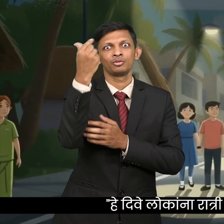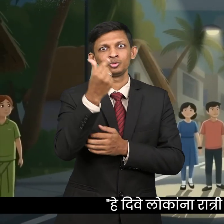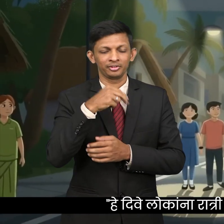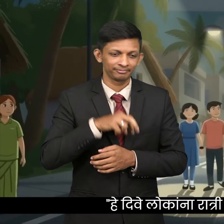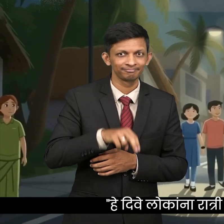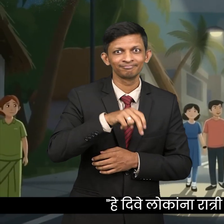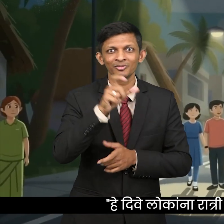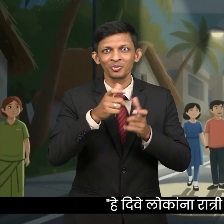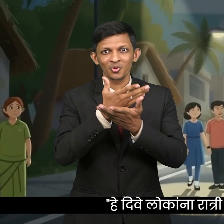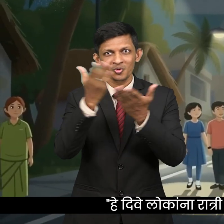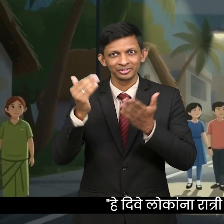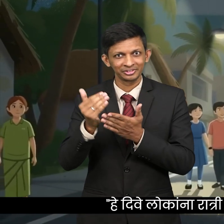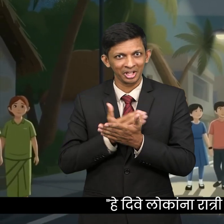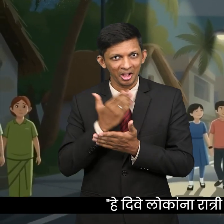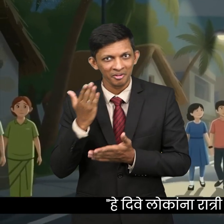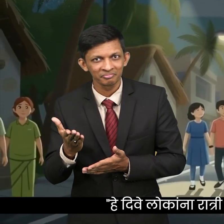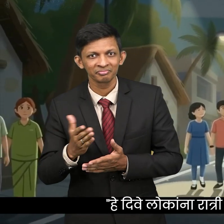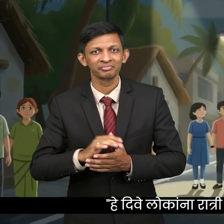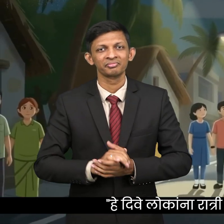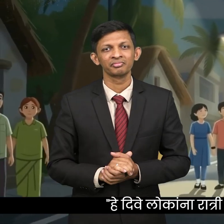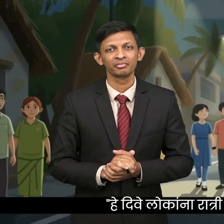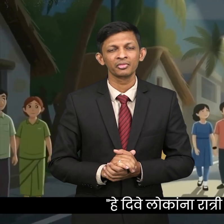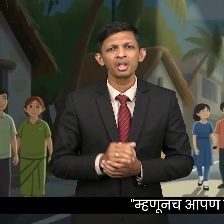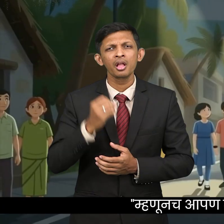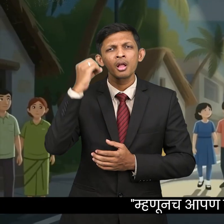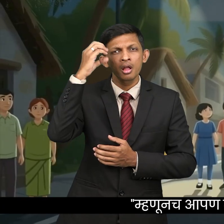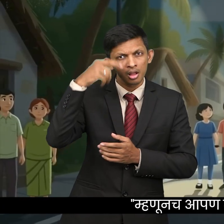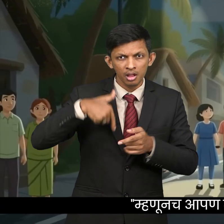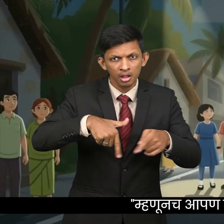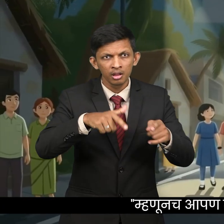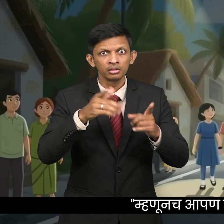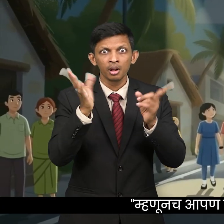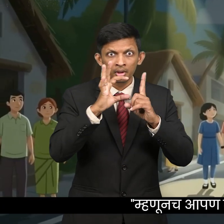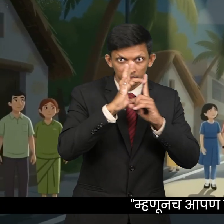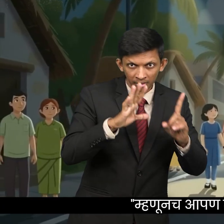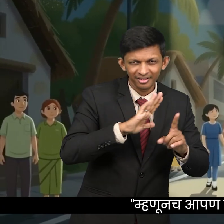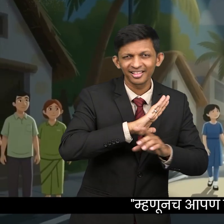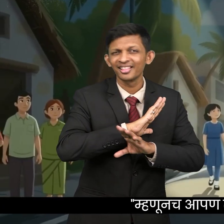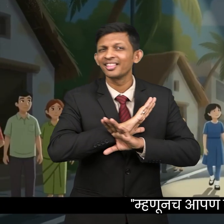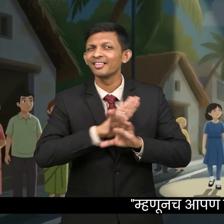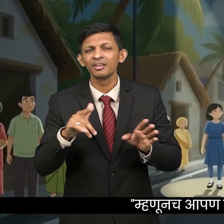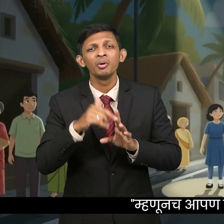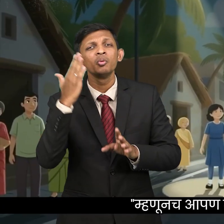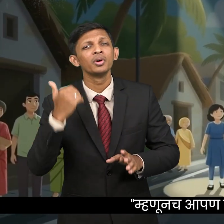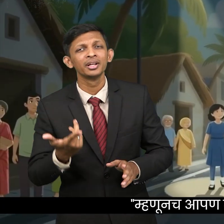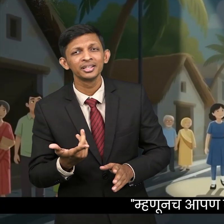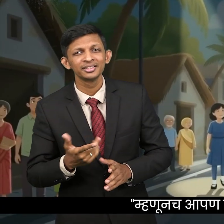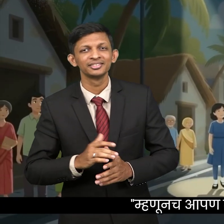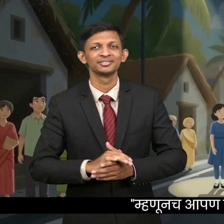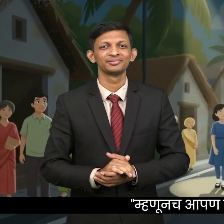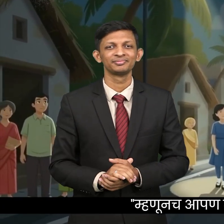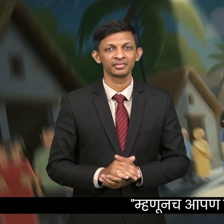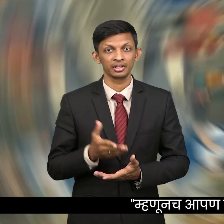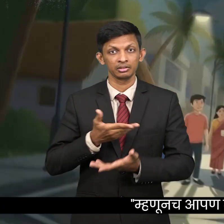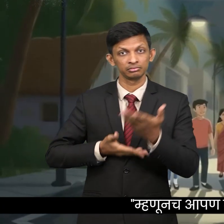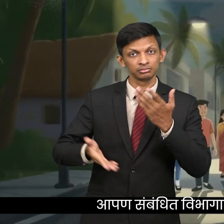रात्री सुरक्षितपणे चालण्यास मदत करतात, म्हणूनच आपण त्यांना कधीही नुकसान करू